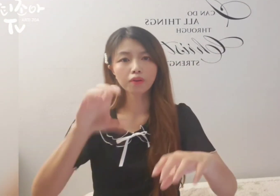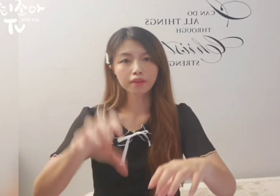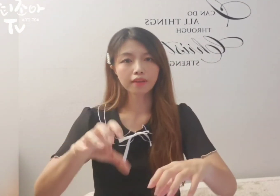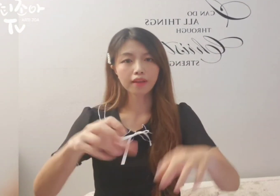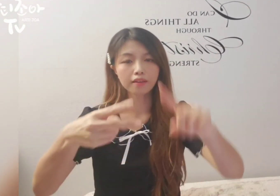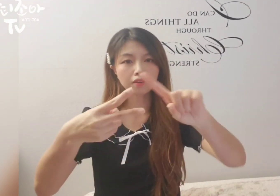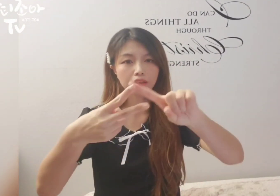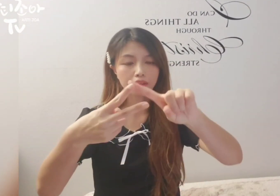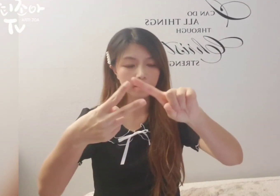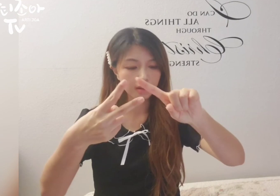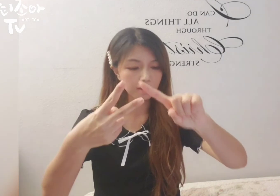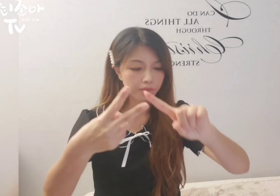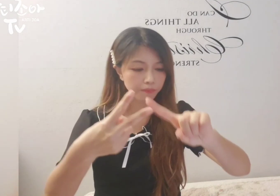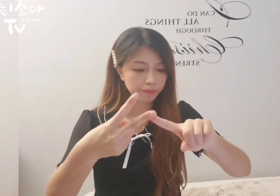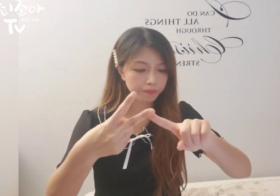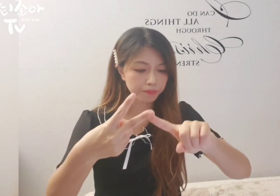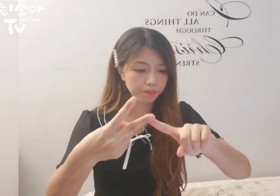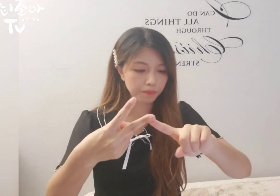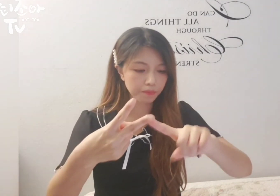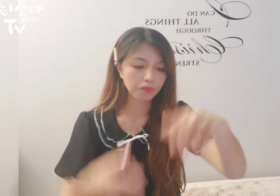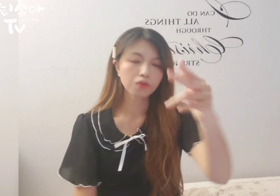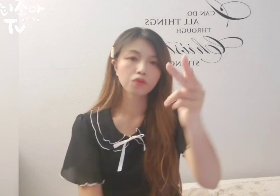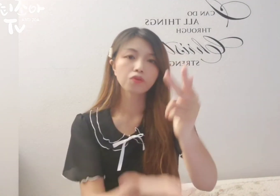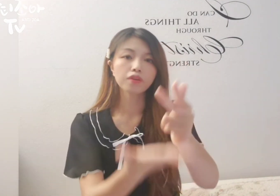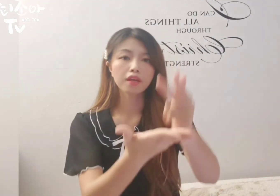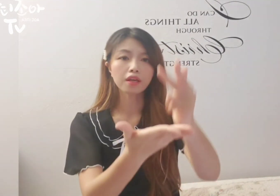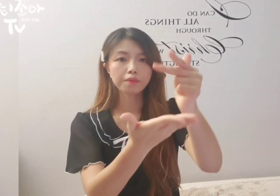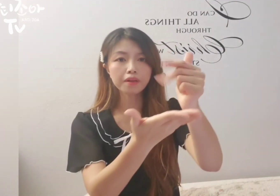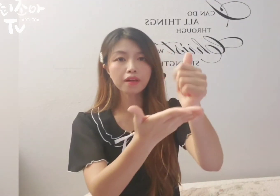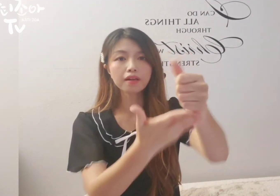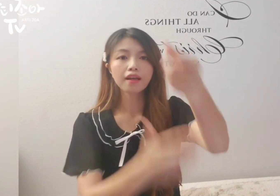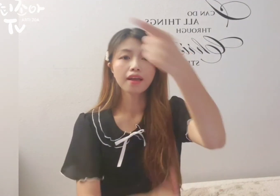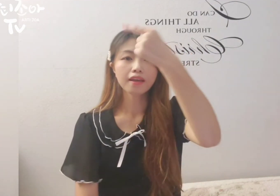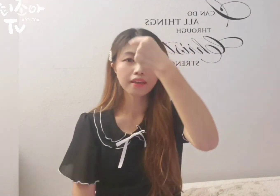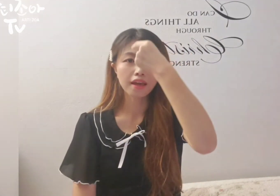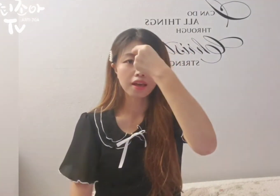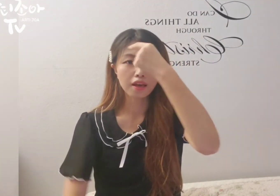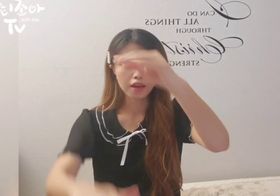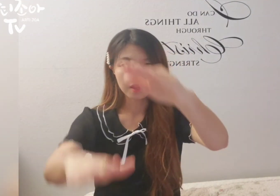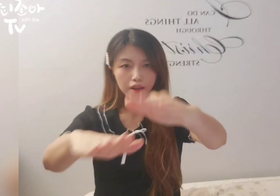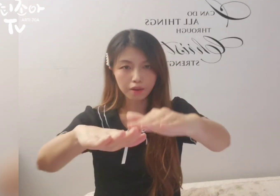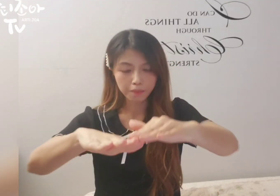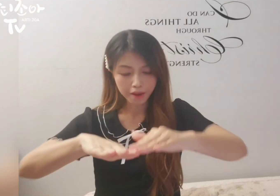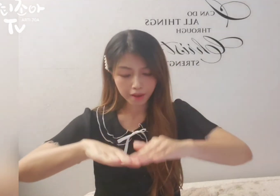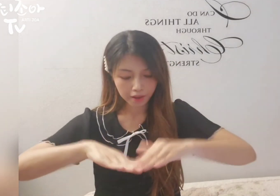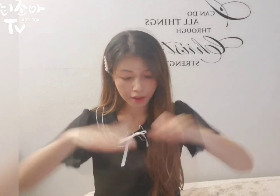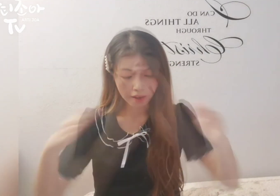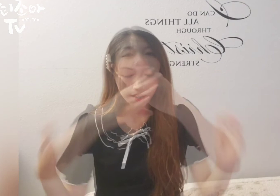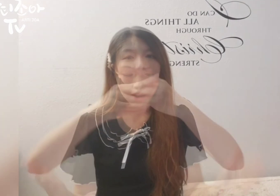에서든지 주님을 예배 땅